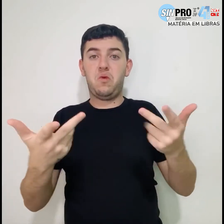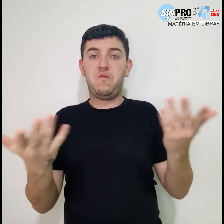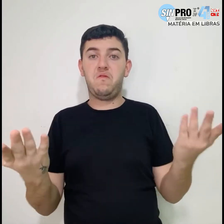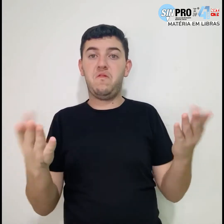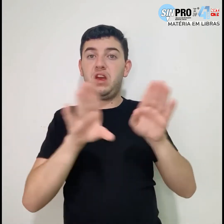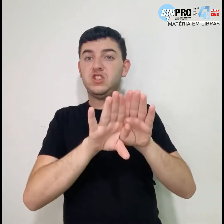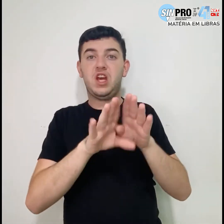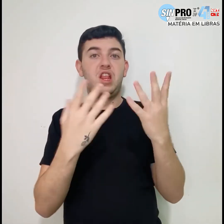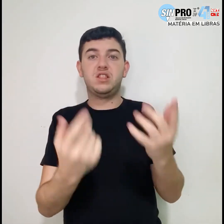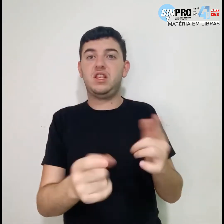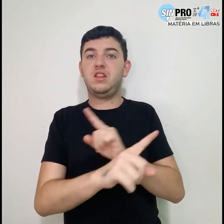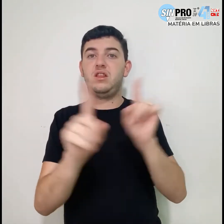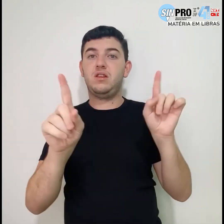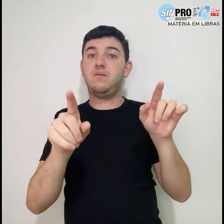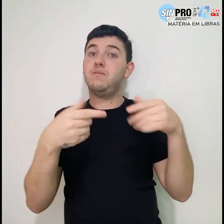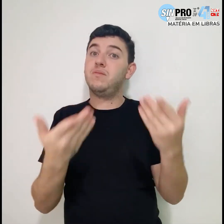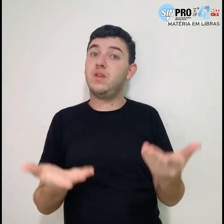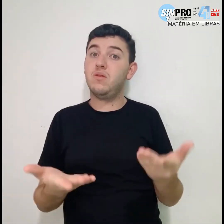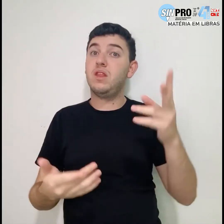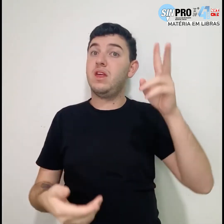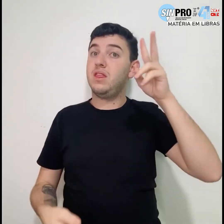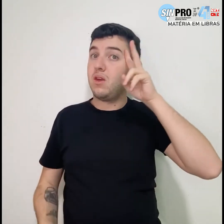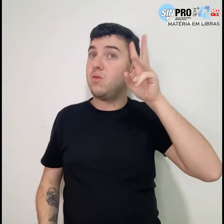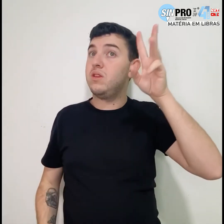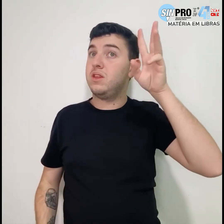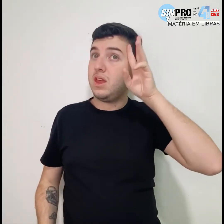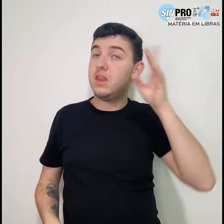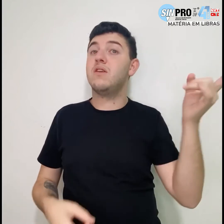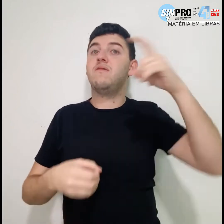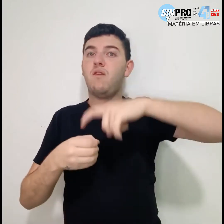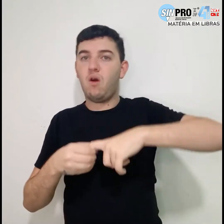Somente na segunda ou terça-feira é que esse número se restabelece, alerta o professor.